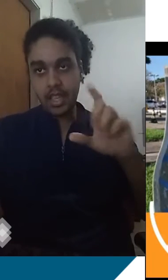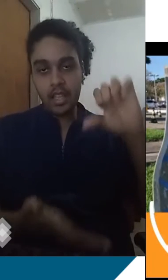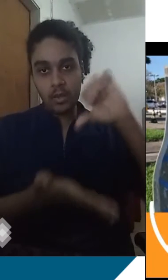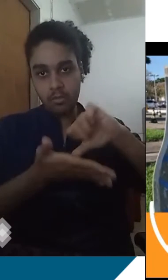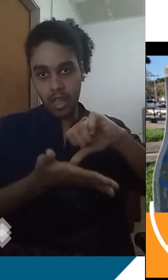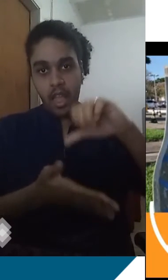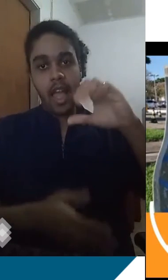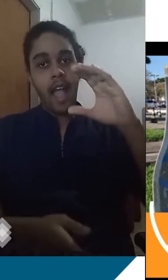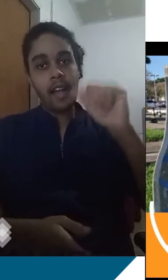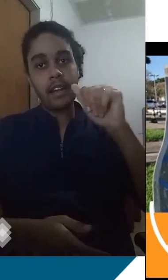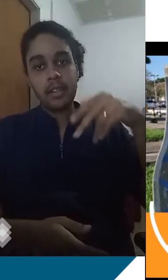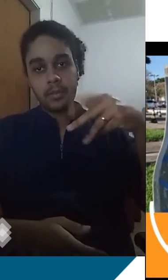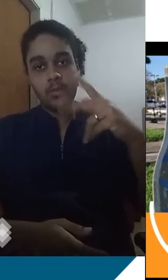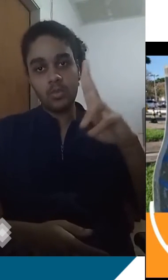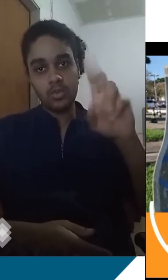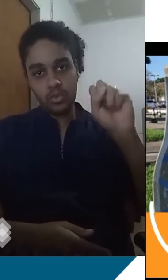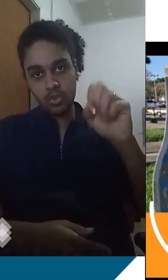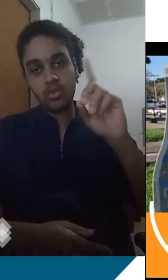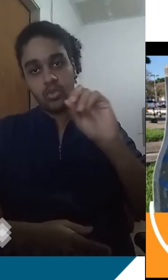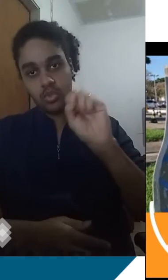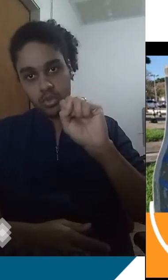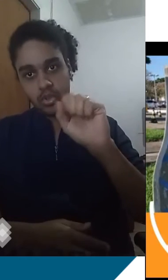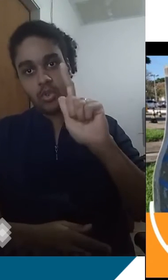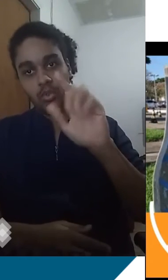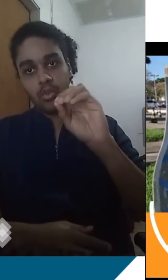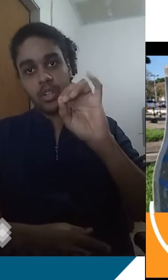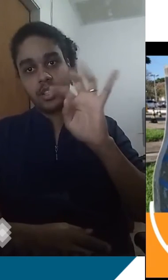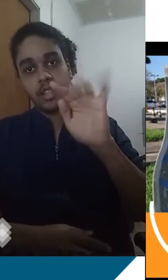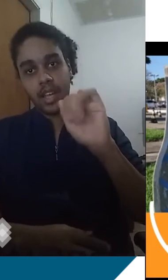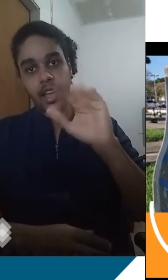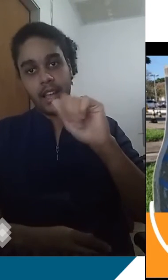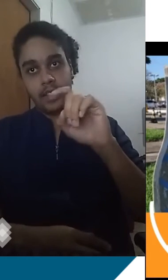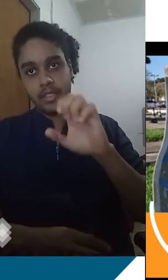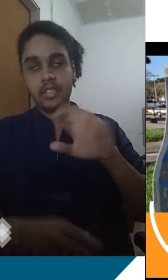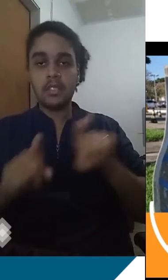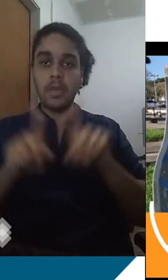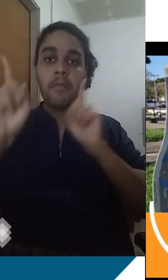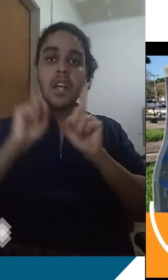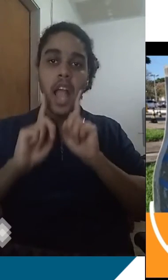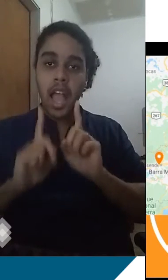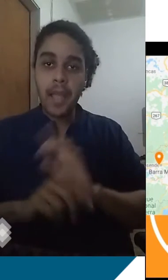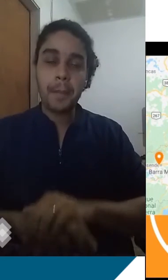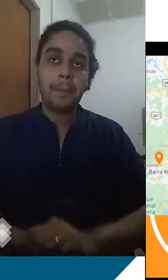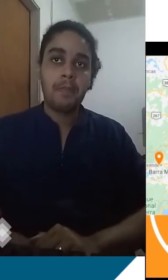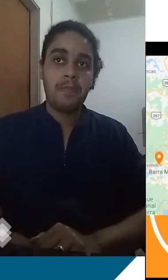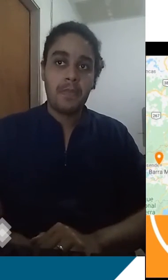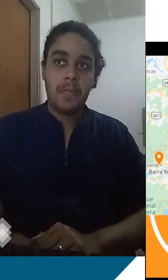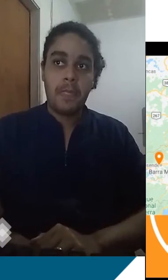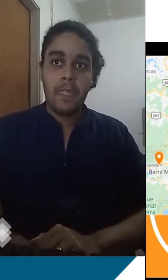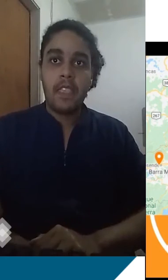campus em Campos dos Goitacazes, mas também tem um campus em Macaé.